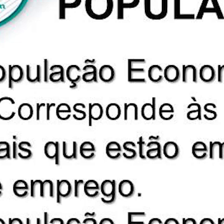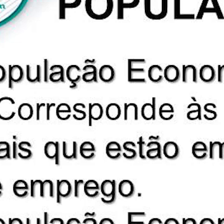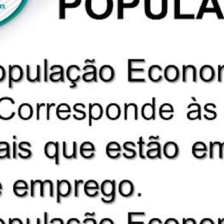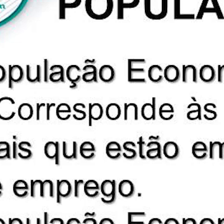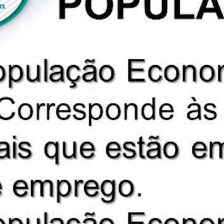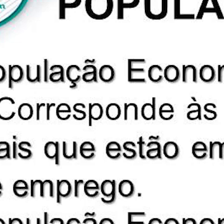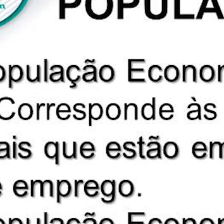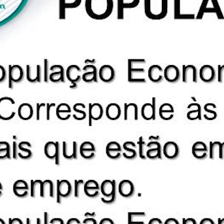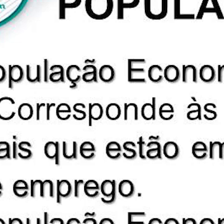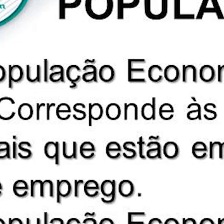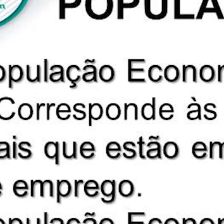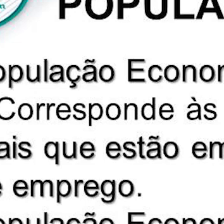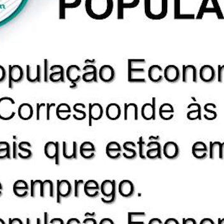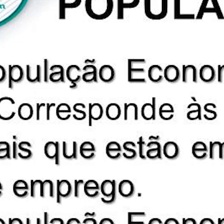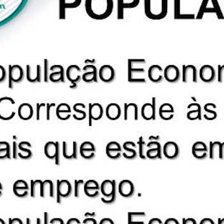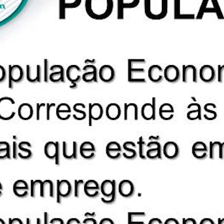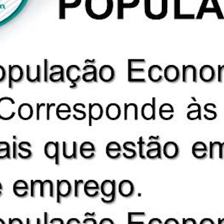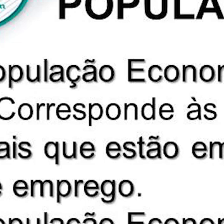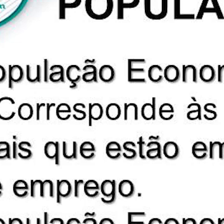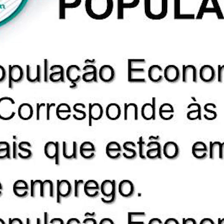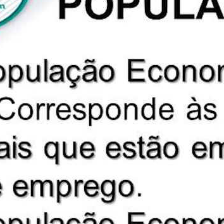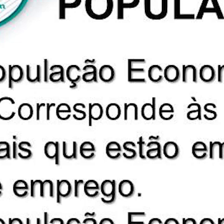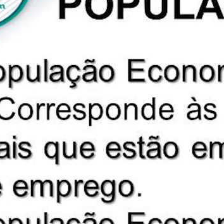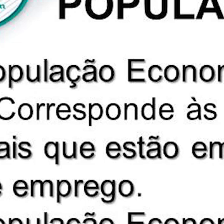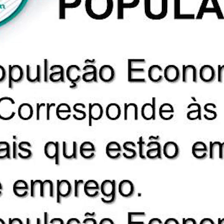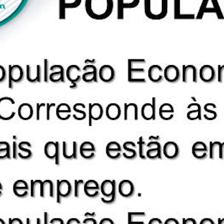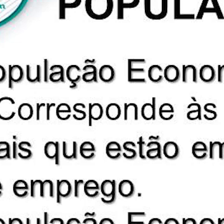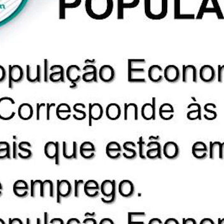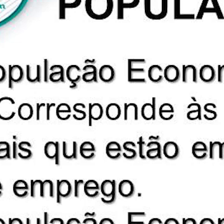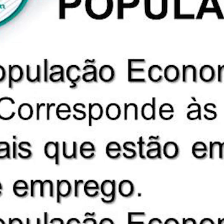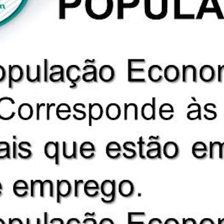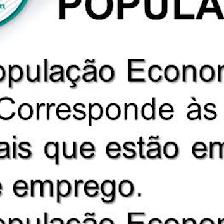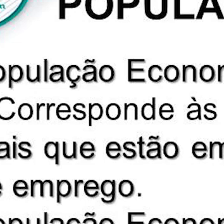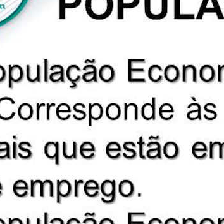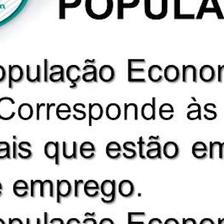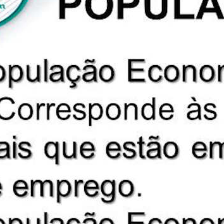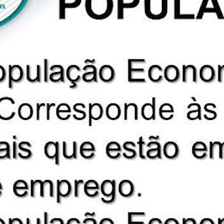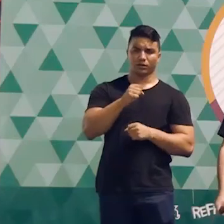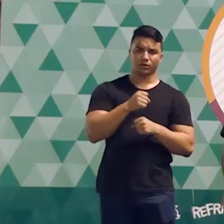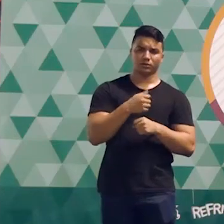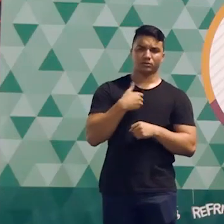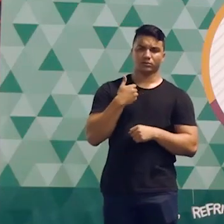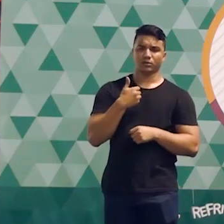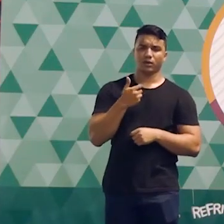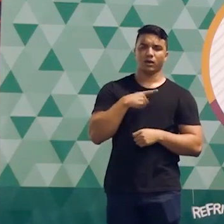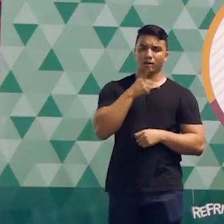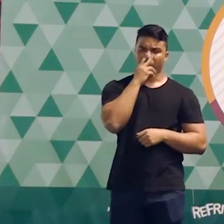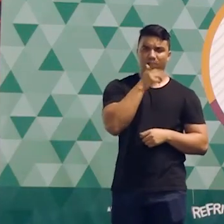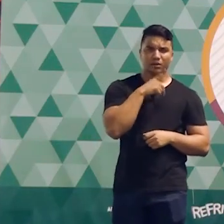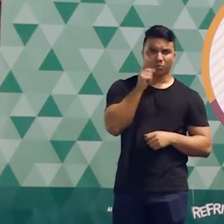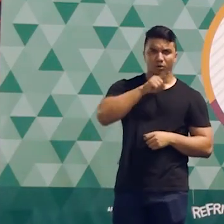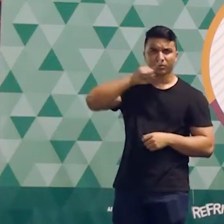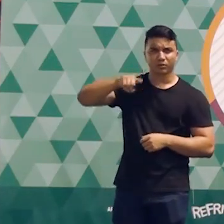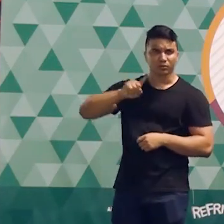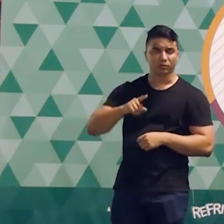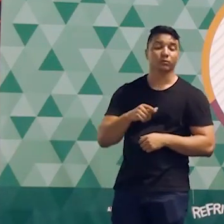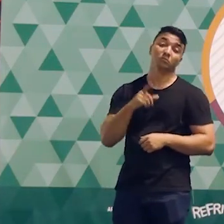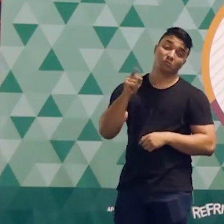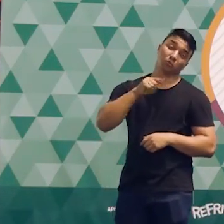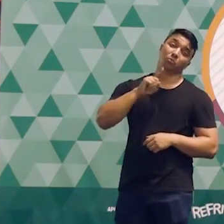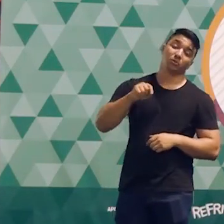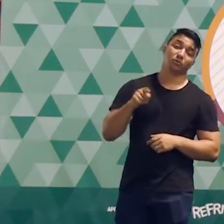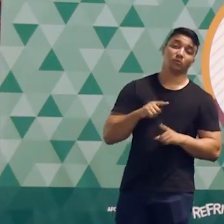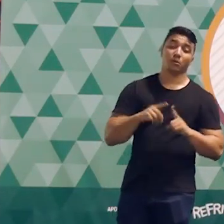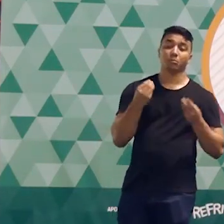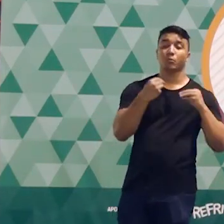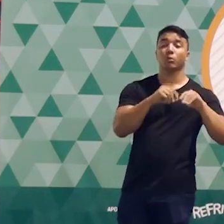está trabalhando, certo? Tem 10 anos ou mais. Professor, 10 anos de idade não é ilegal, não é? É ilegal. Mas